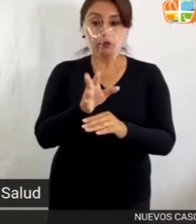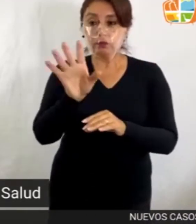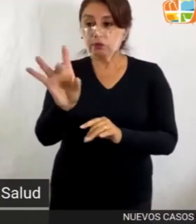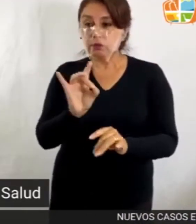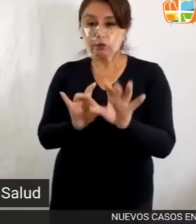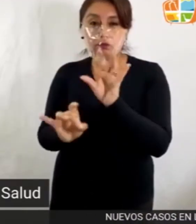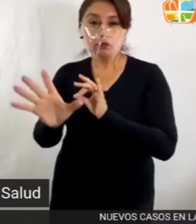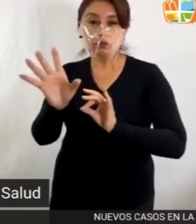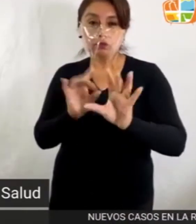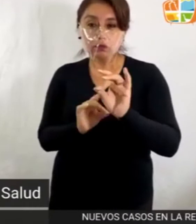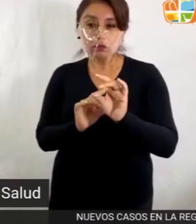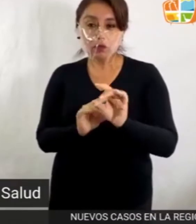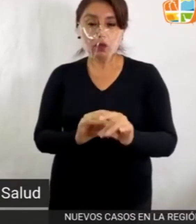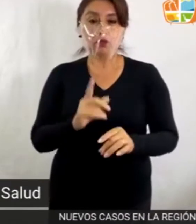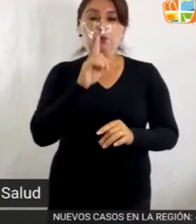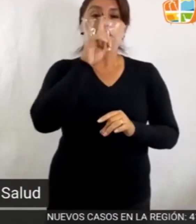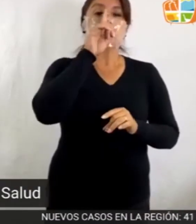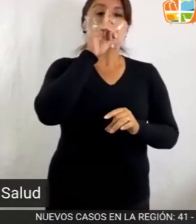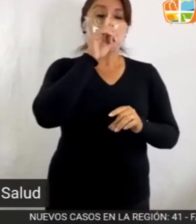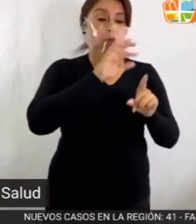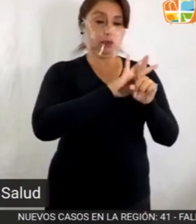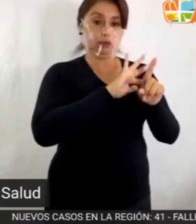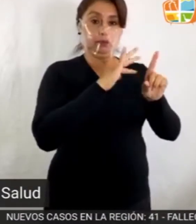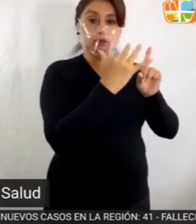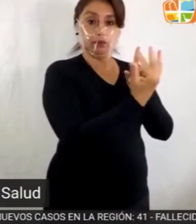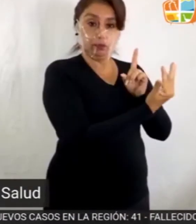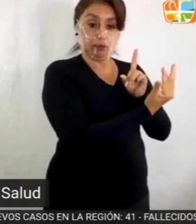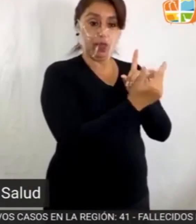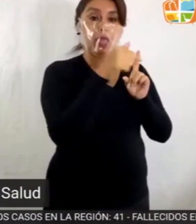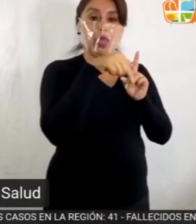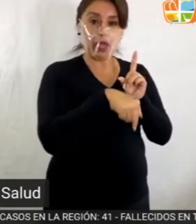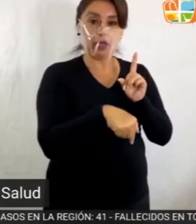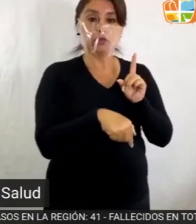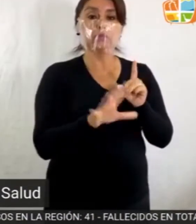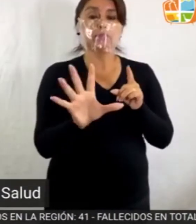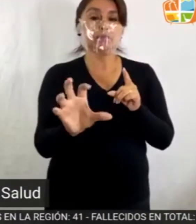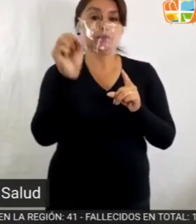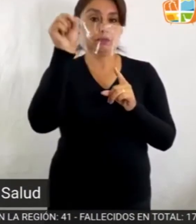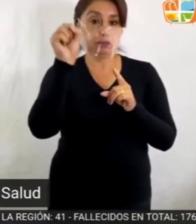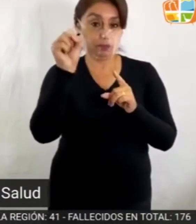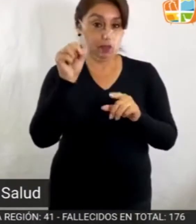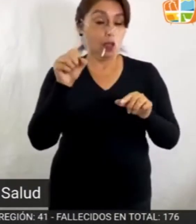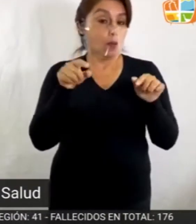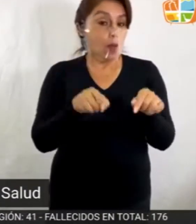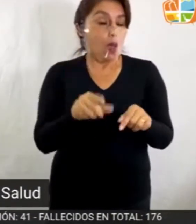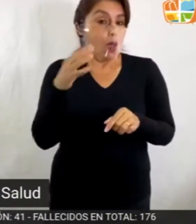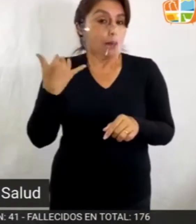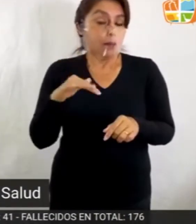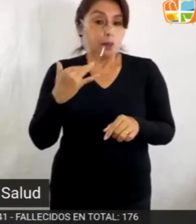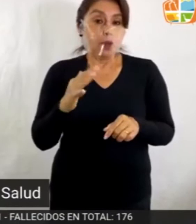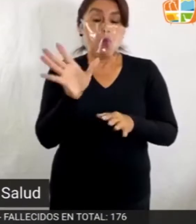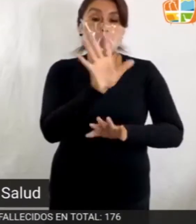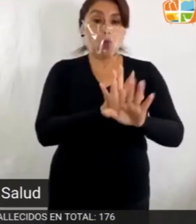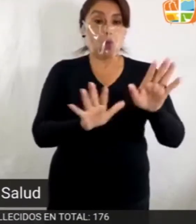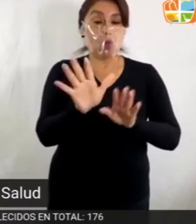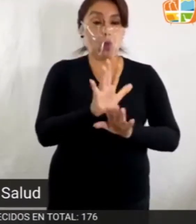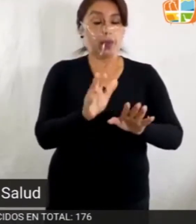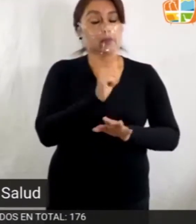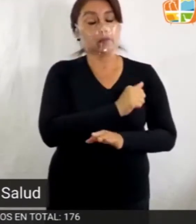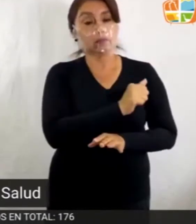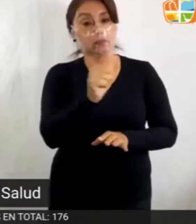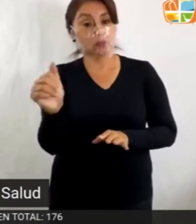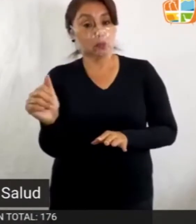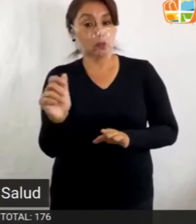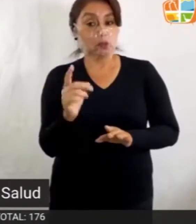estrategia de testear, trazar y aislar, fueron detectados. Por eso la importancia de cuidarnos entre todos, que cualquier persona que